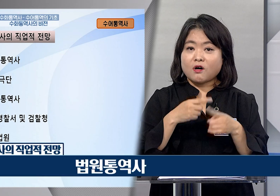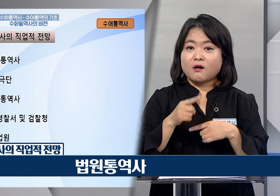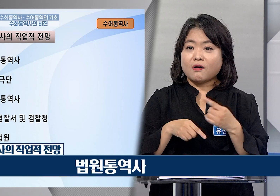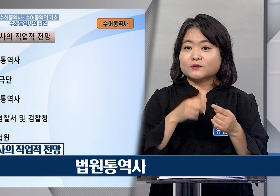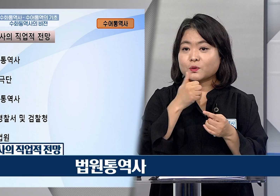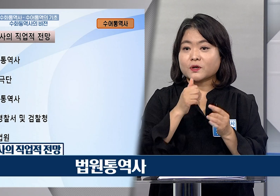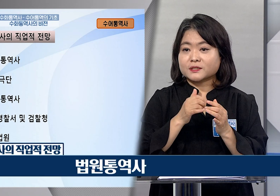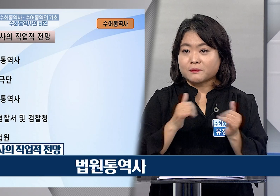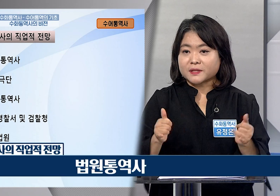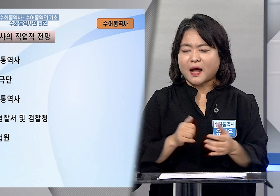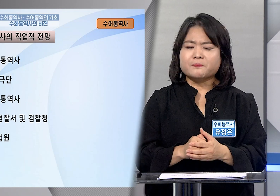수어 통역사입니다.